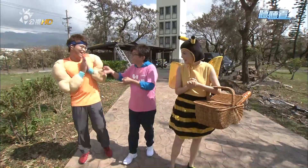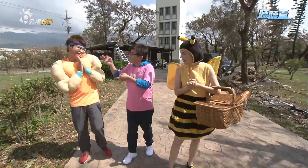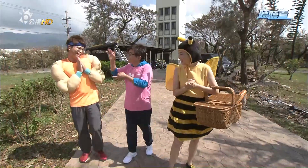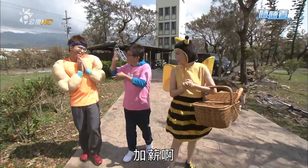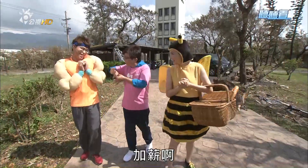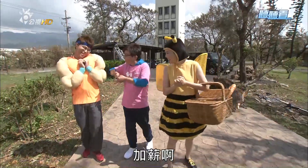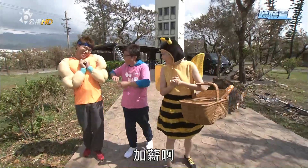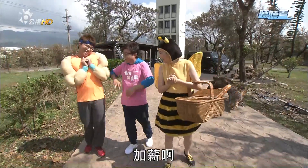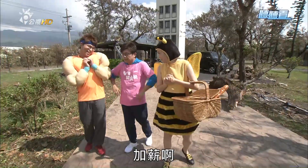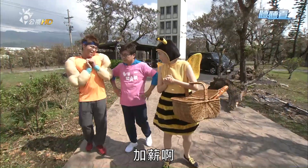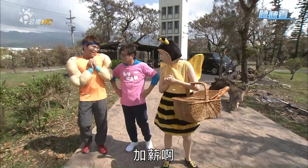加薪呐、啊！